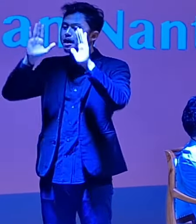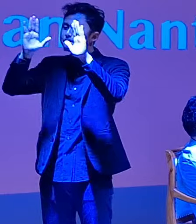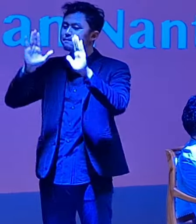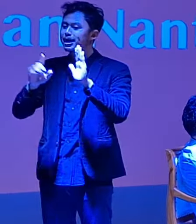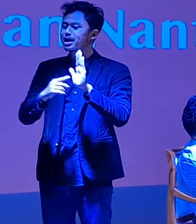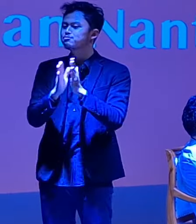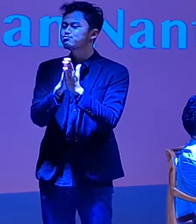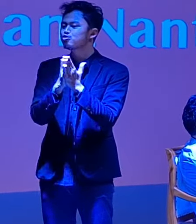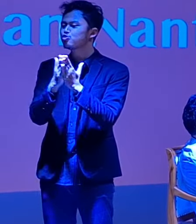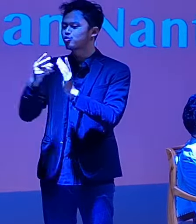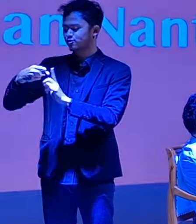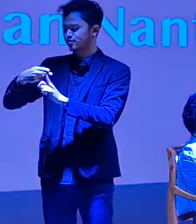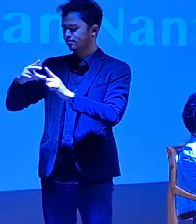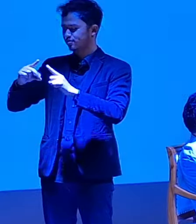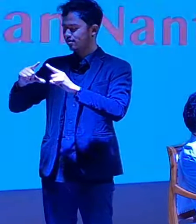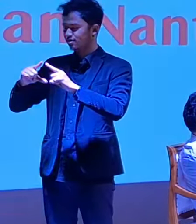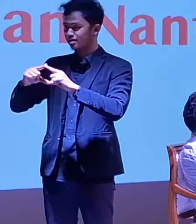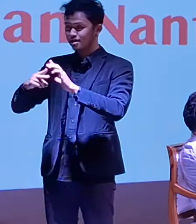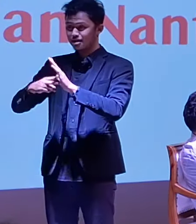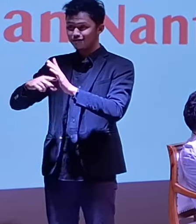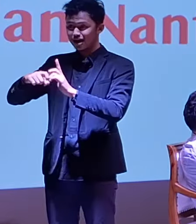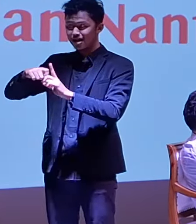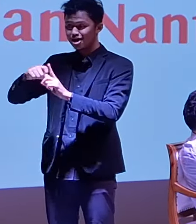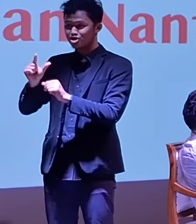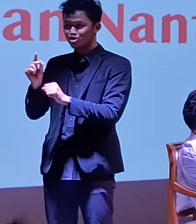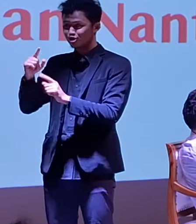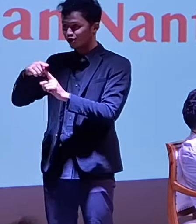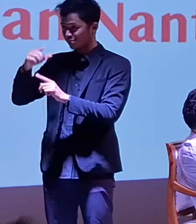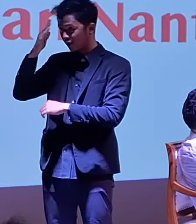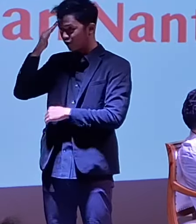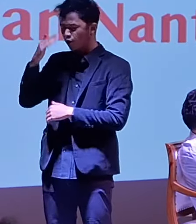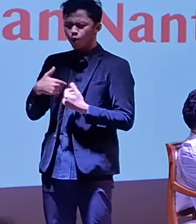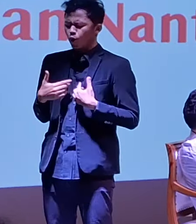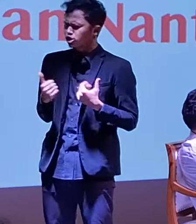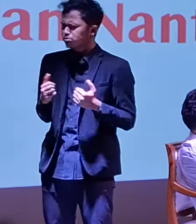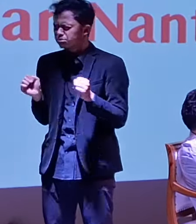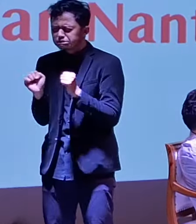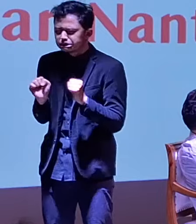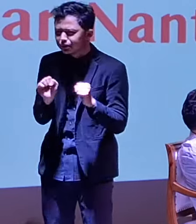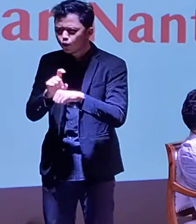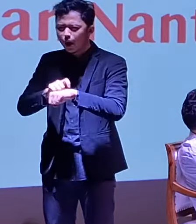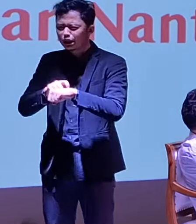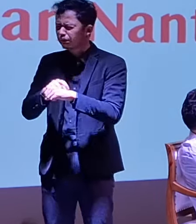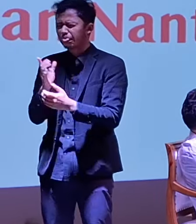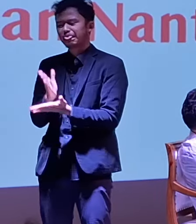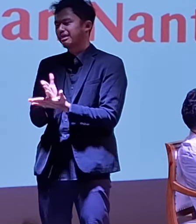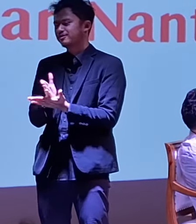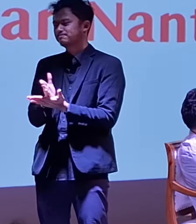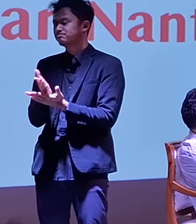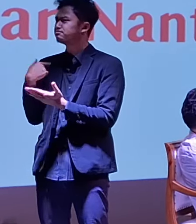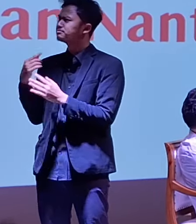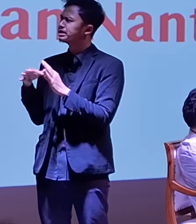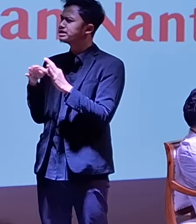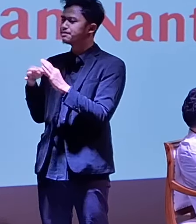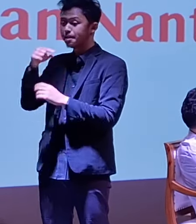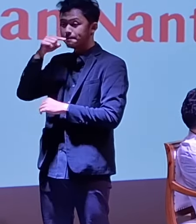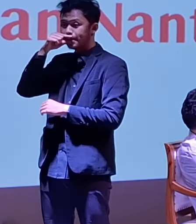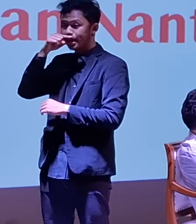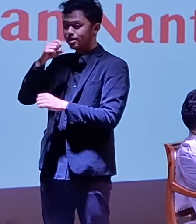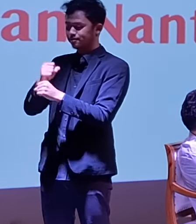Frankfurt Book Fair itu tinggal setahun, persiapannya sudah last minute. Lalu kami bekerja sama dengan waktu itu Pak Gunawan